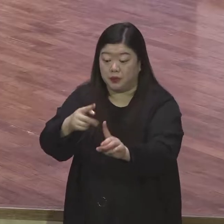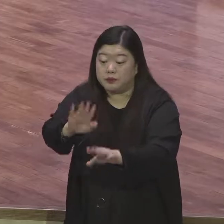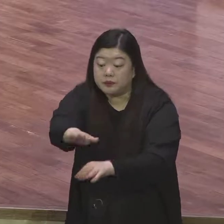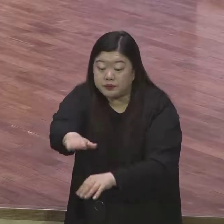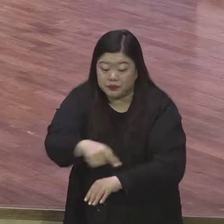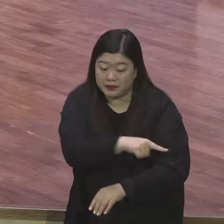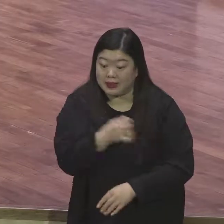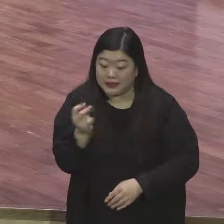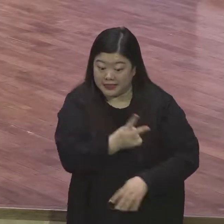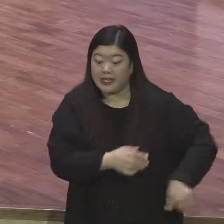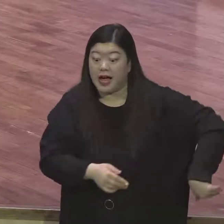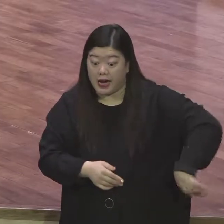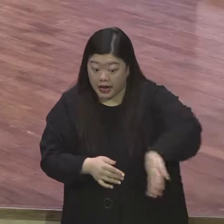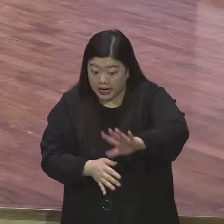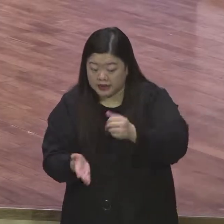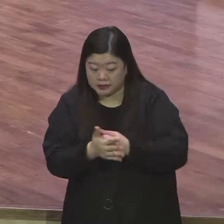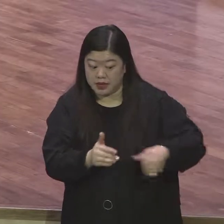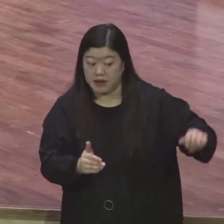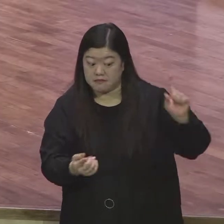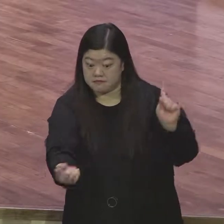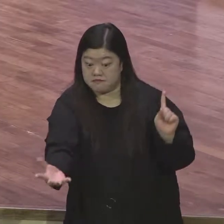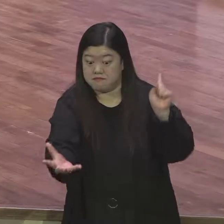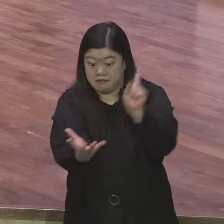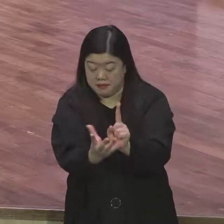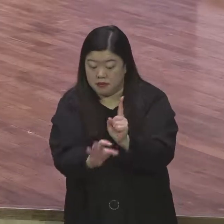보내면서 그를 기쁨으로 영접하고